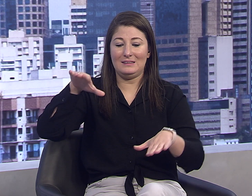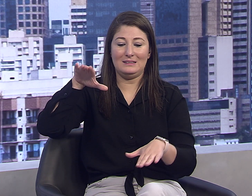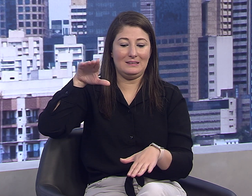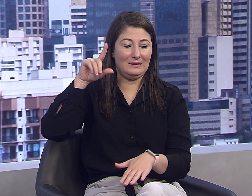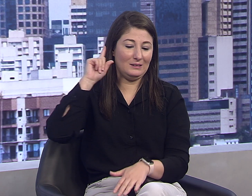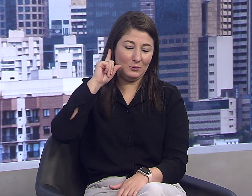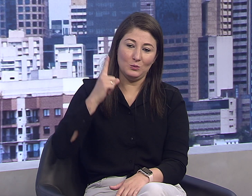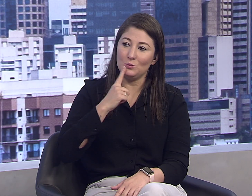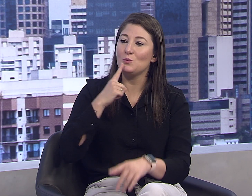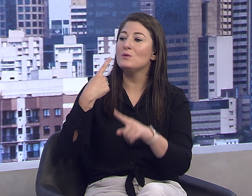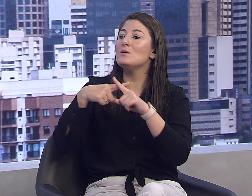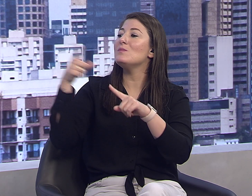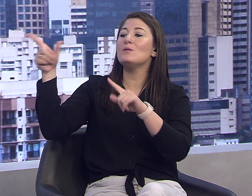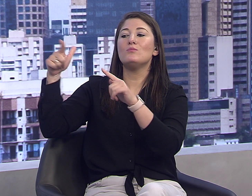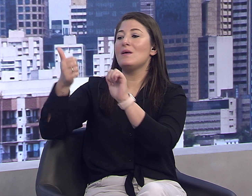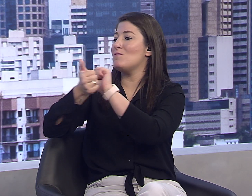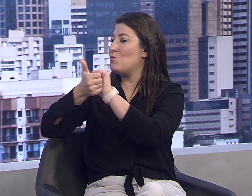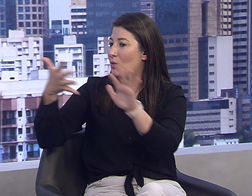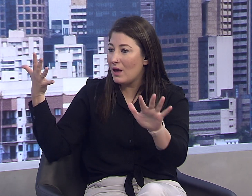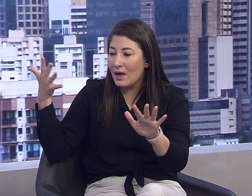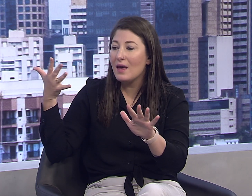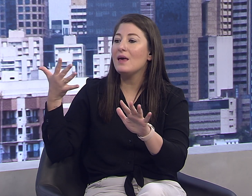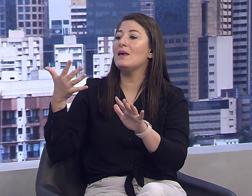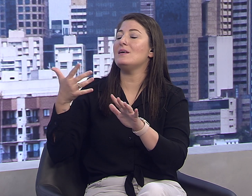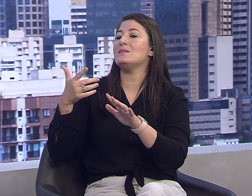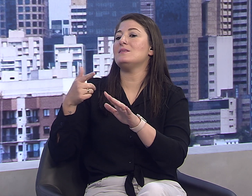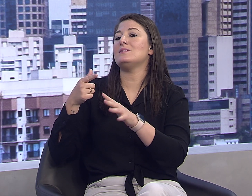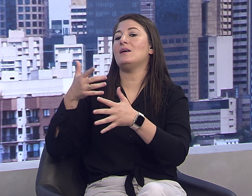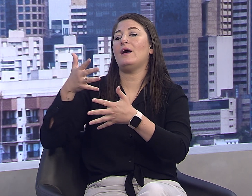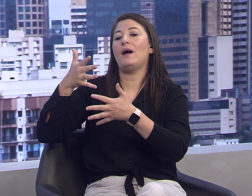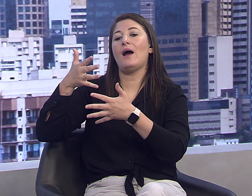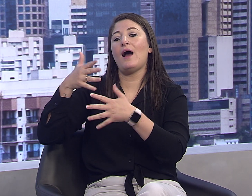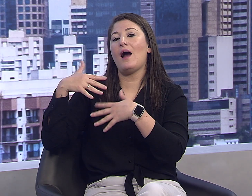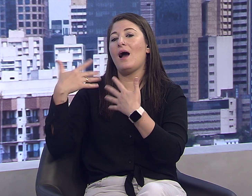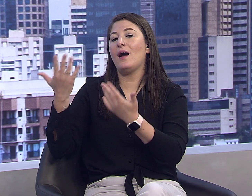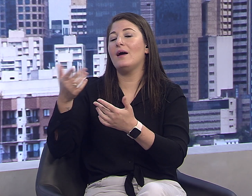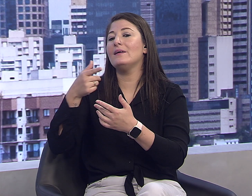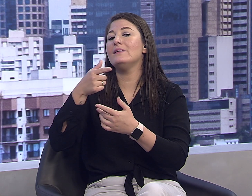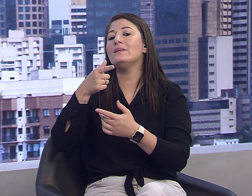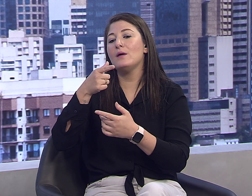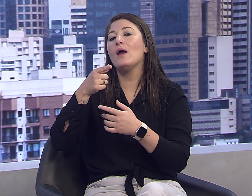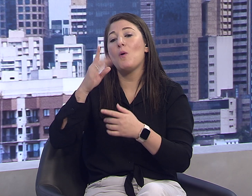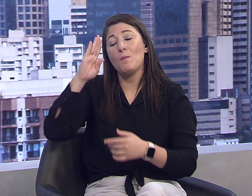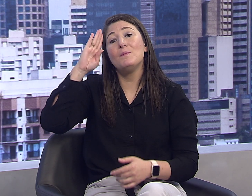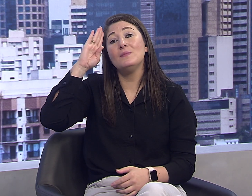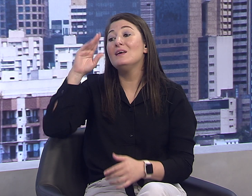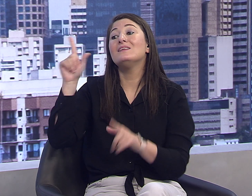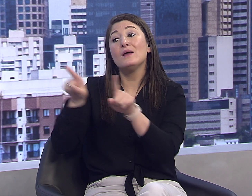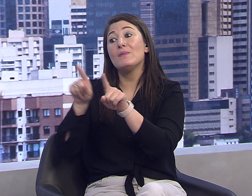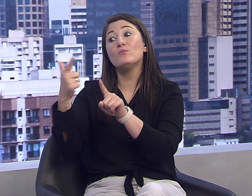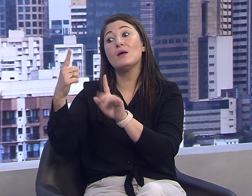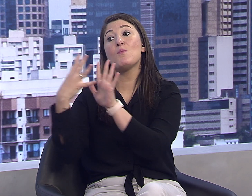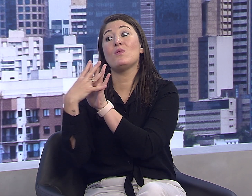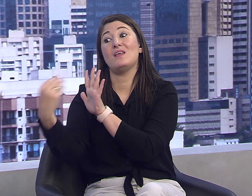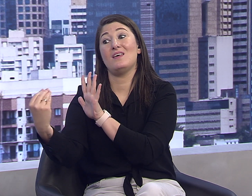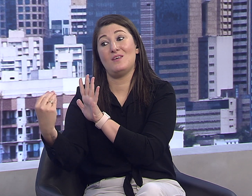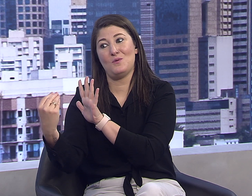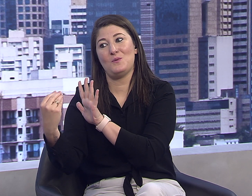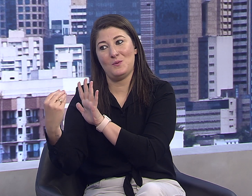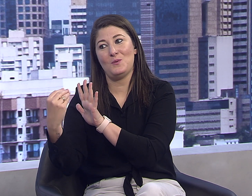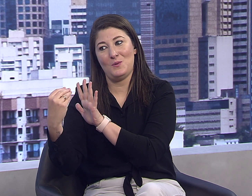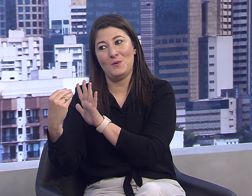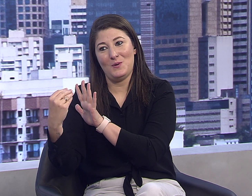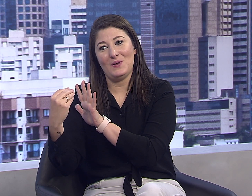acaba prejudicando a aquisição e o desenvolvimento de aprendizagem da criança surda, tanto na fluência do seu